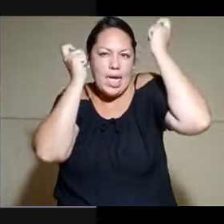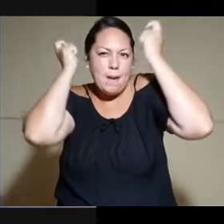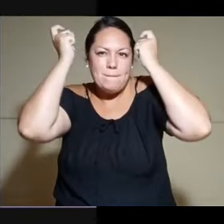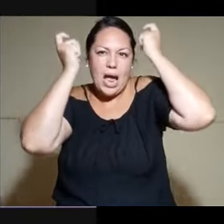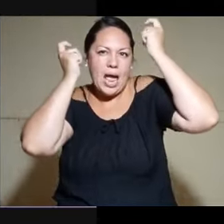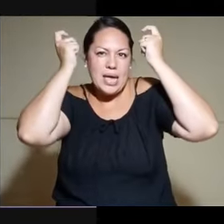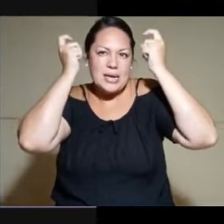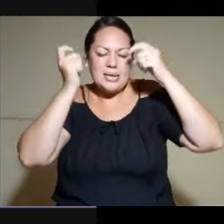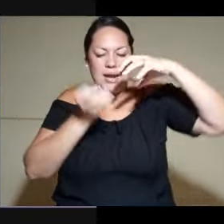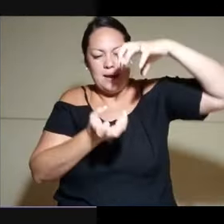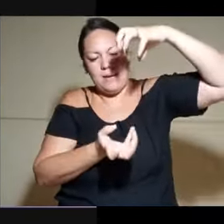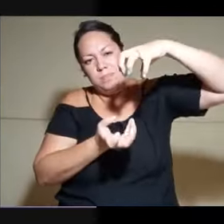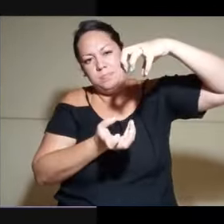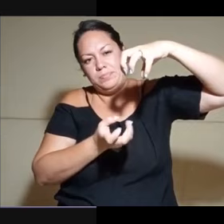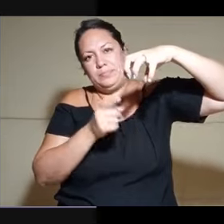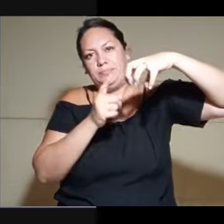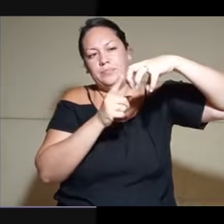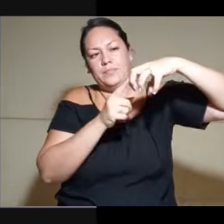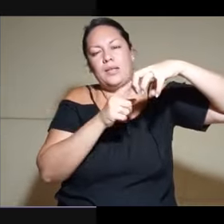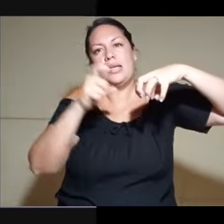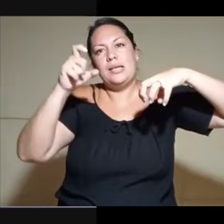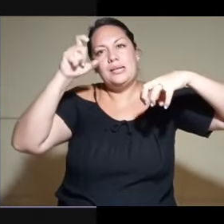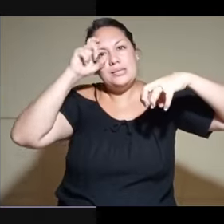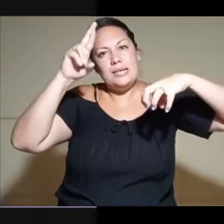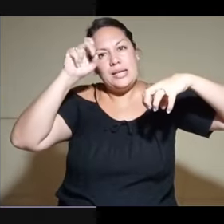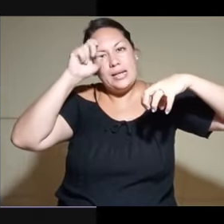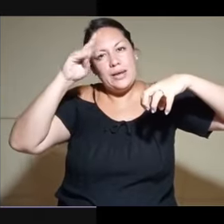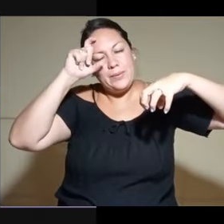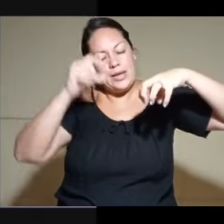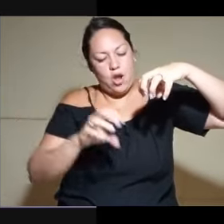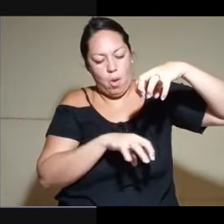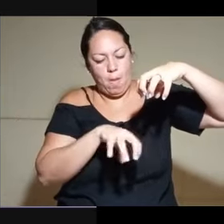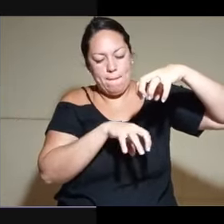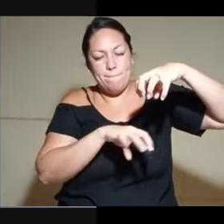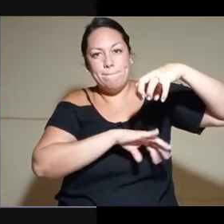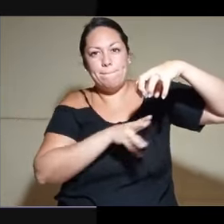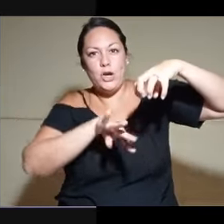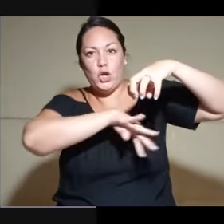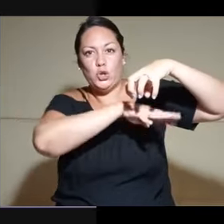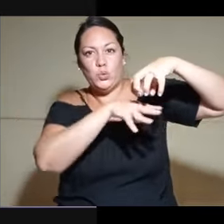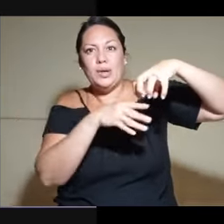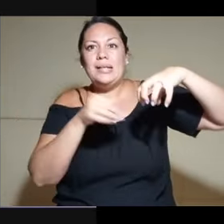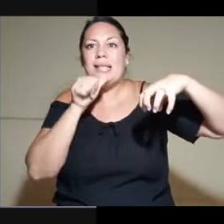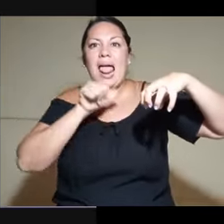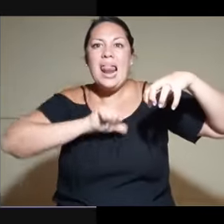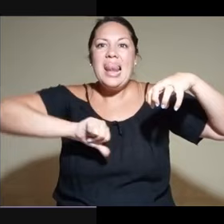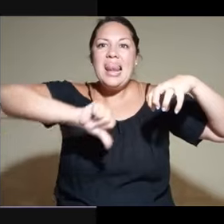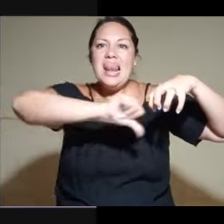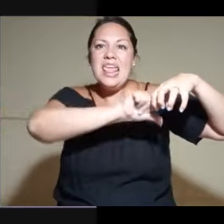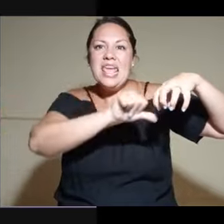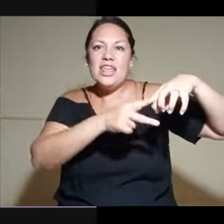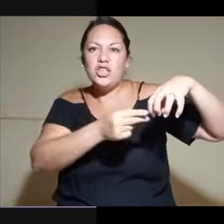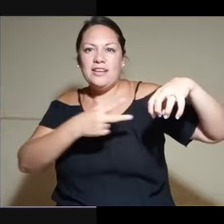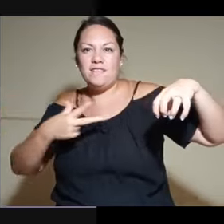es un agujero, acá no lo vas a Y ver. el piso Te lo tenés que imaginar, acá arriba va el cerebelo. Entre el cerebelo y el piso del cuarto